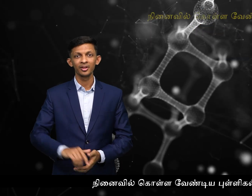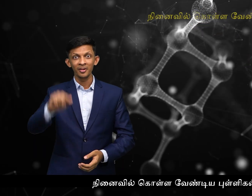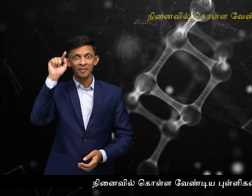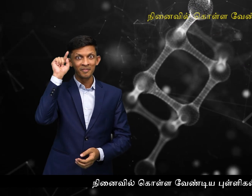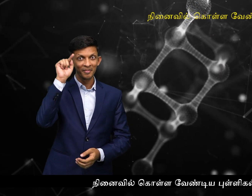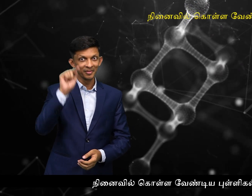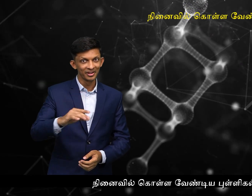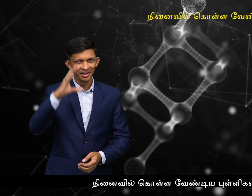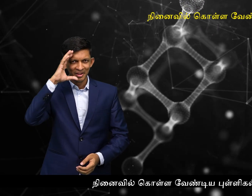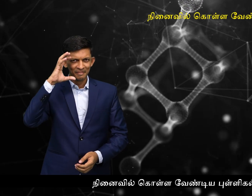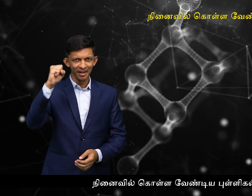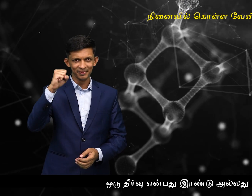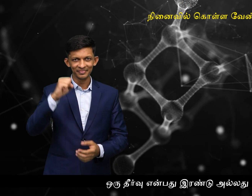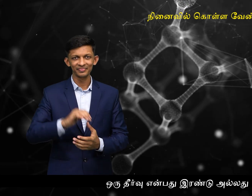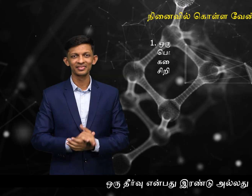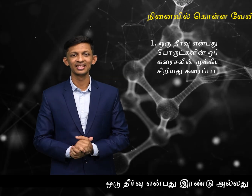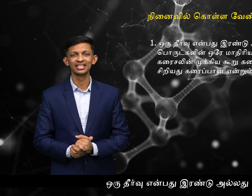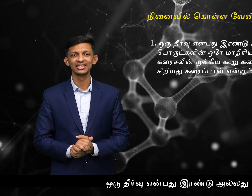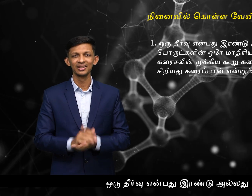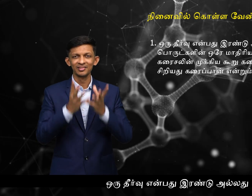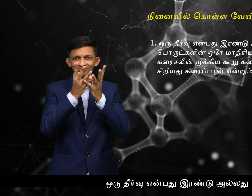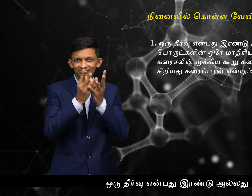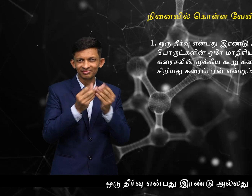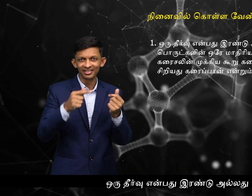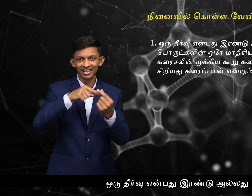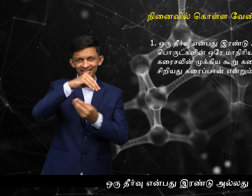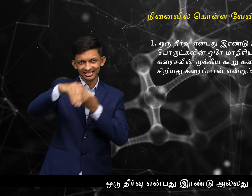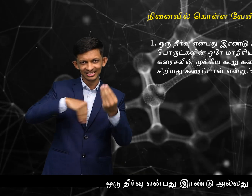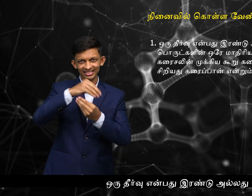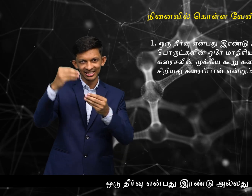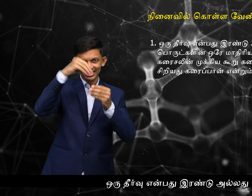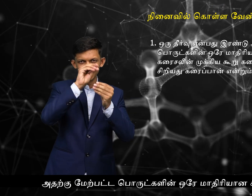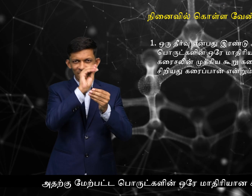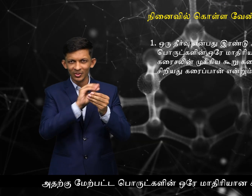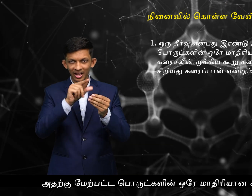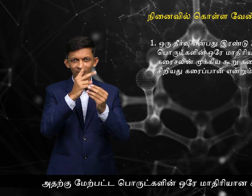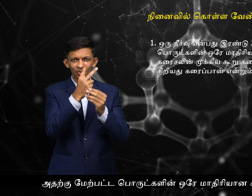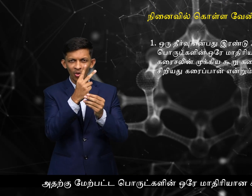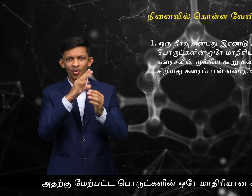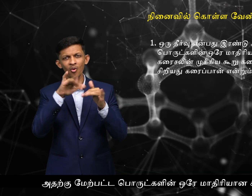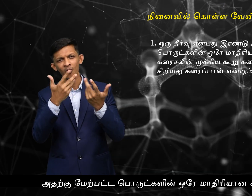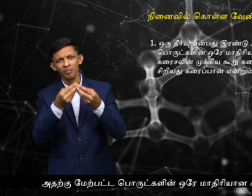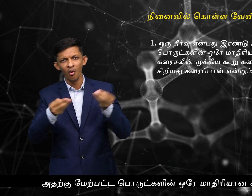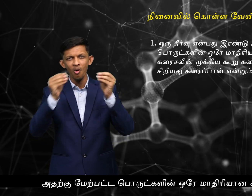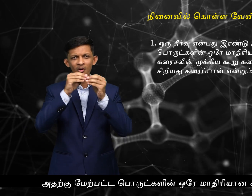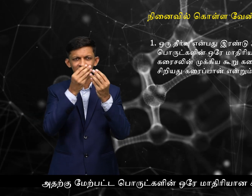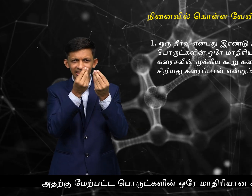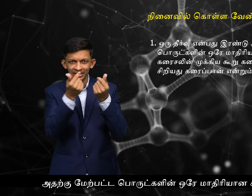நினைவில் வைத்துக் கொள்ளுங்கள், ஒரு கரைசல் என்பது 2 அல்லது அதற்கு மேற்பட்ட பொருட்களின் ஒரே